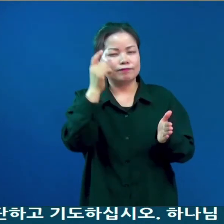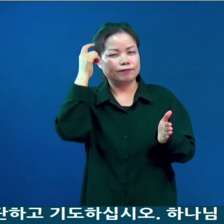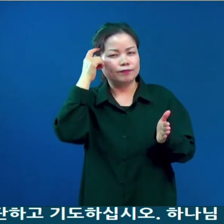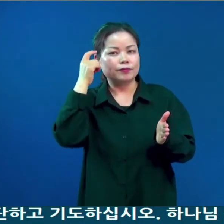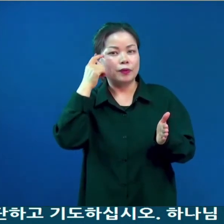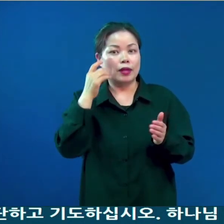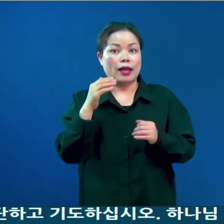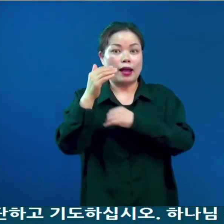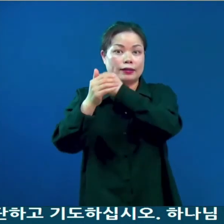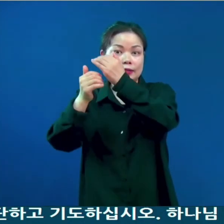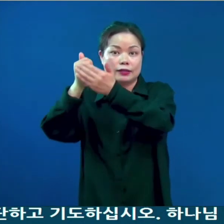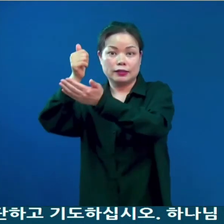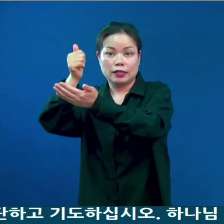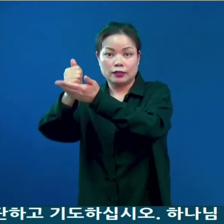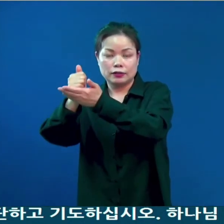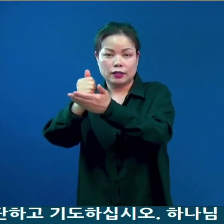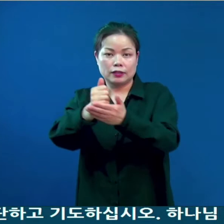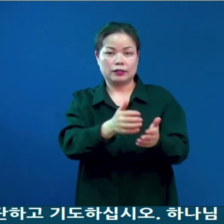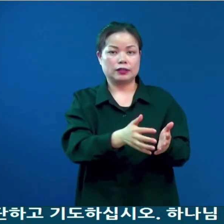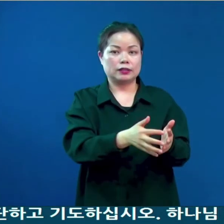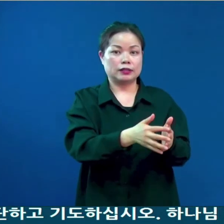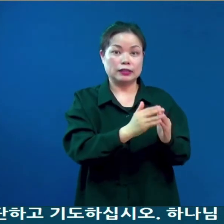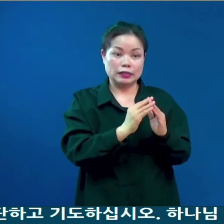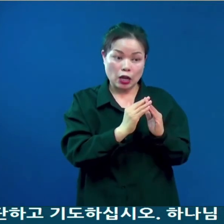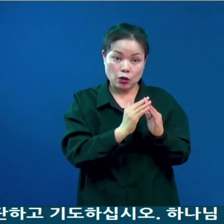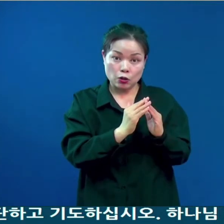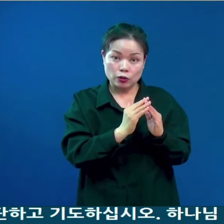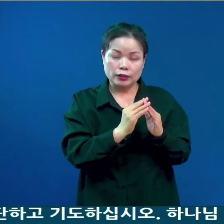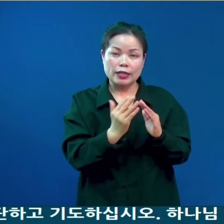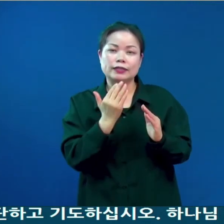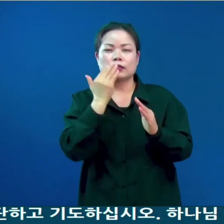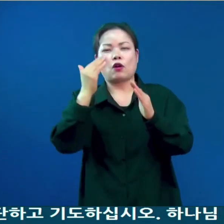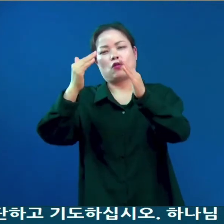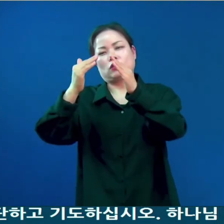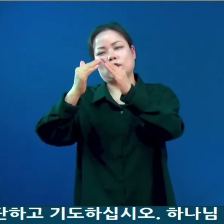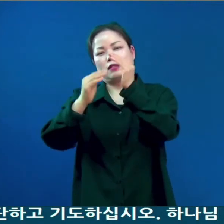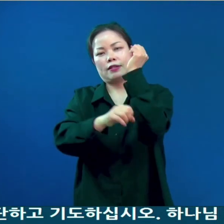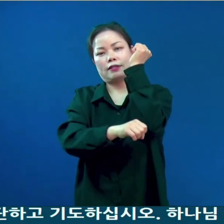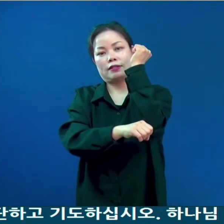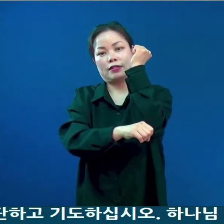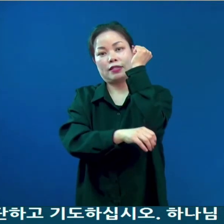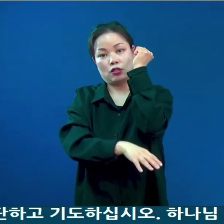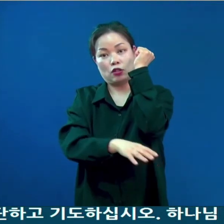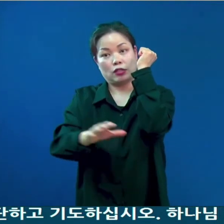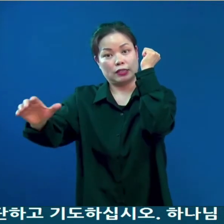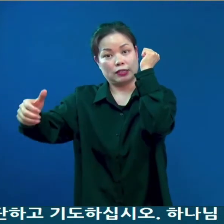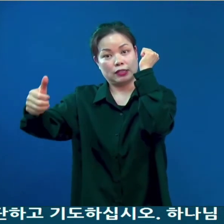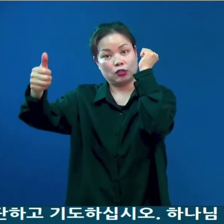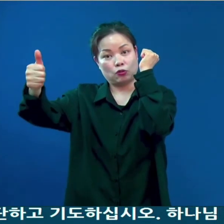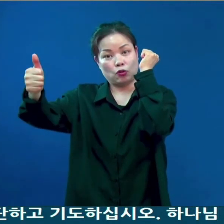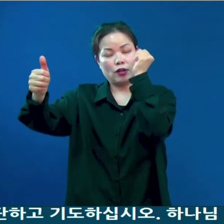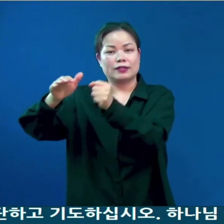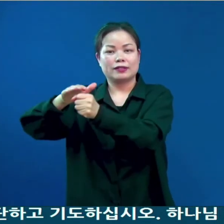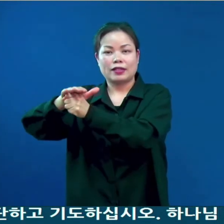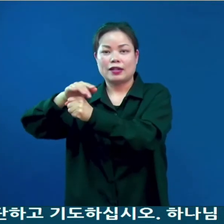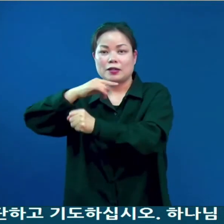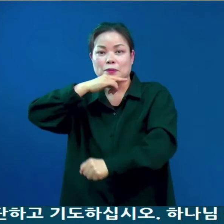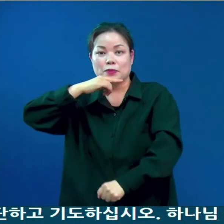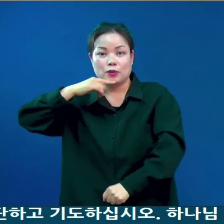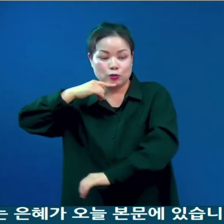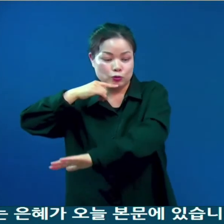본다면 하나님께서 세우실 성전의 기초는 그리스도의 사랑의